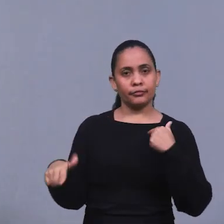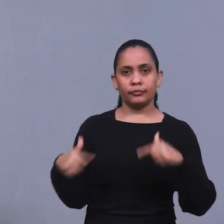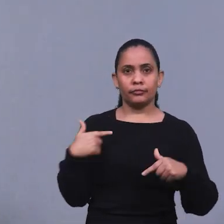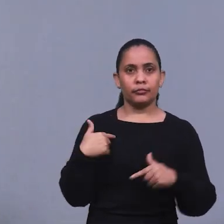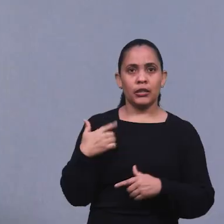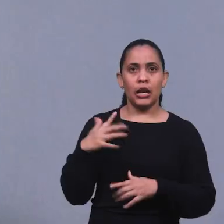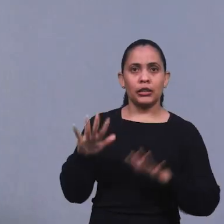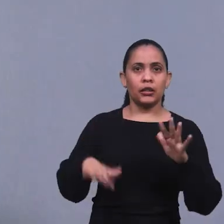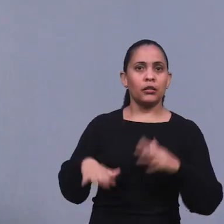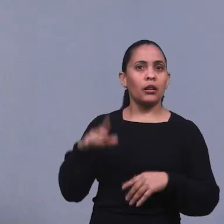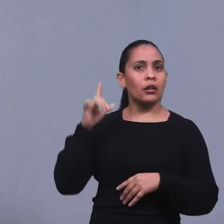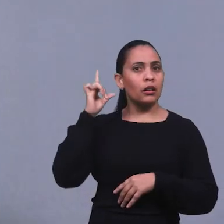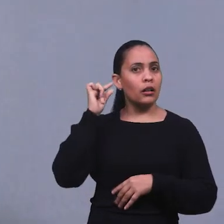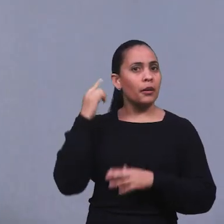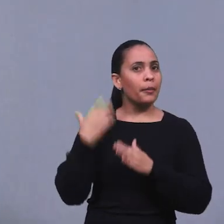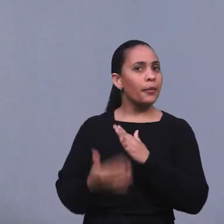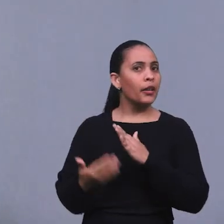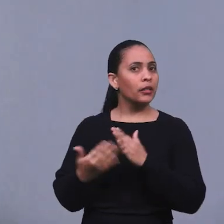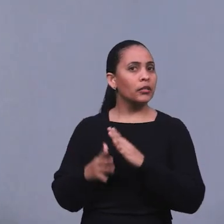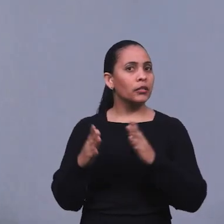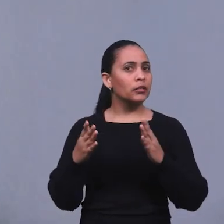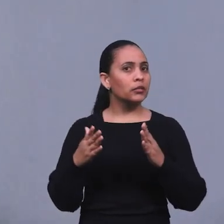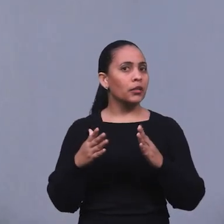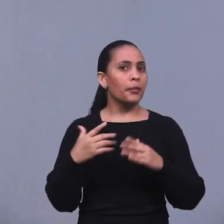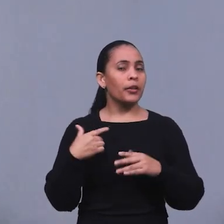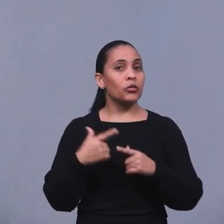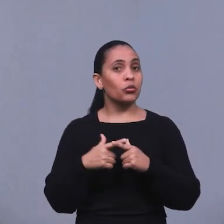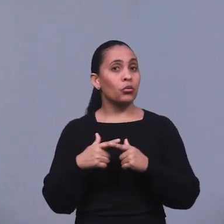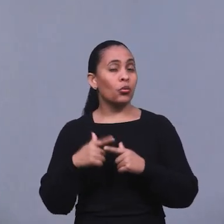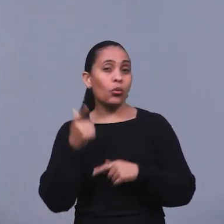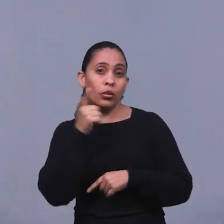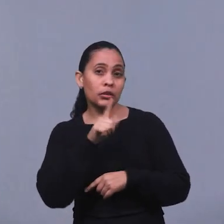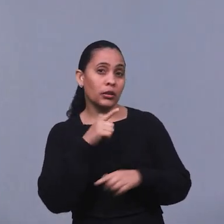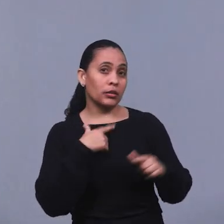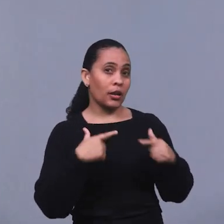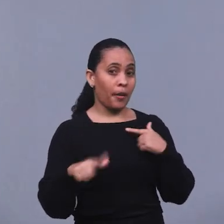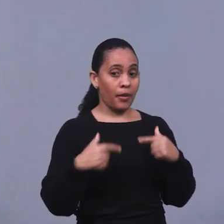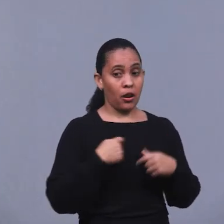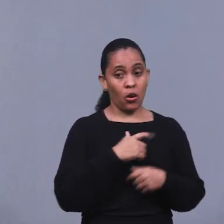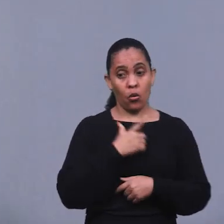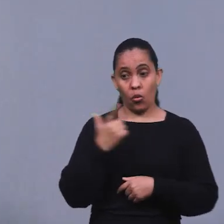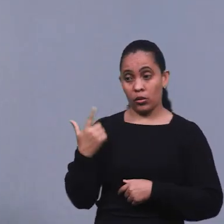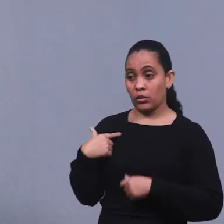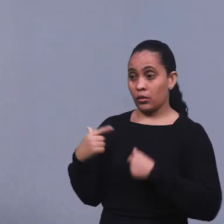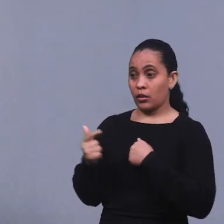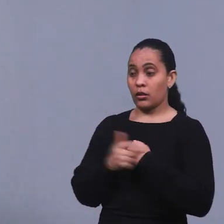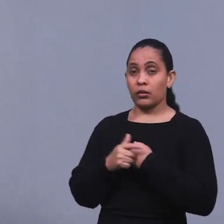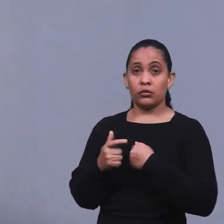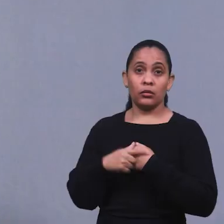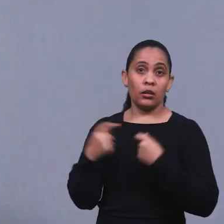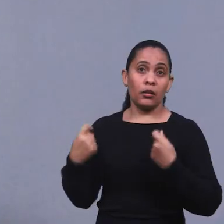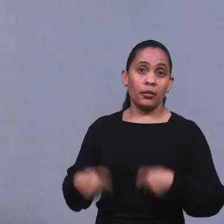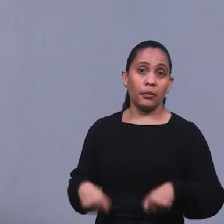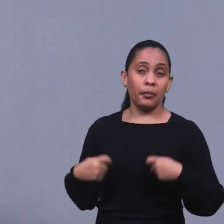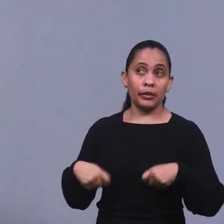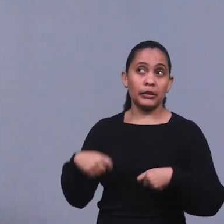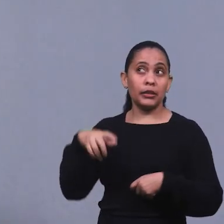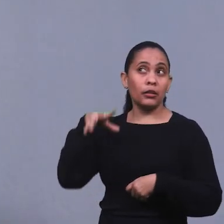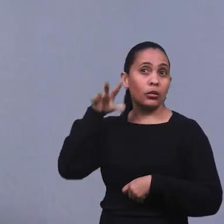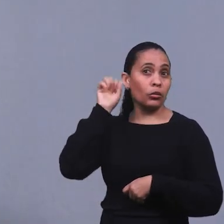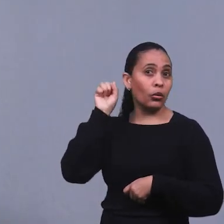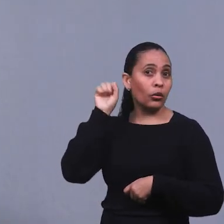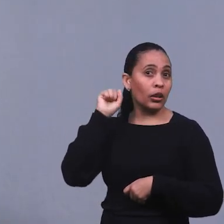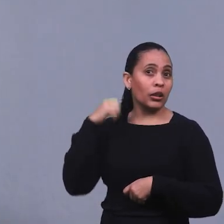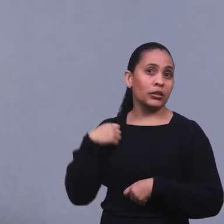diferença. Porque às vezes eu tenho uma perda auditiva, mas consigo trabalhar. De repente a função que eu exerço não depende tanto